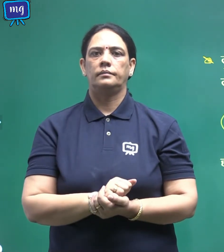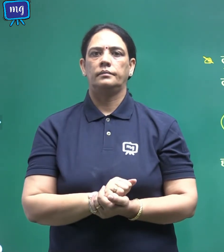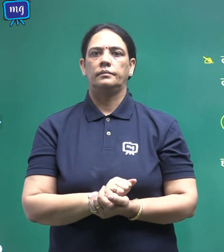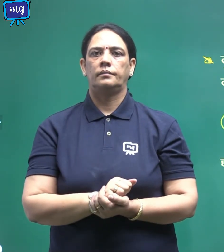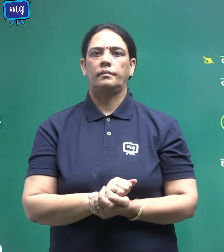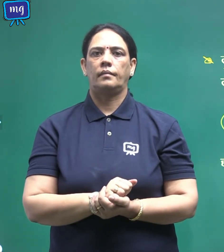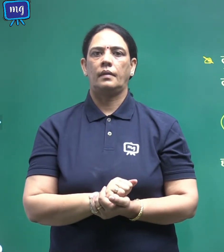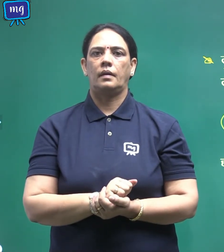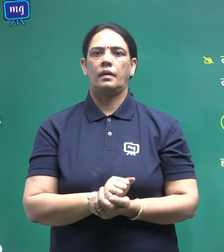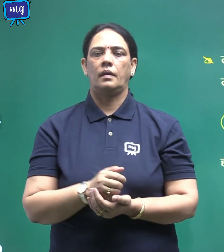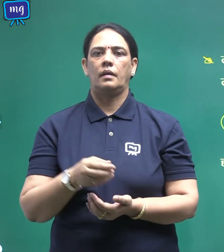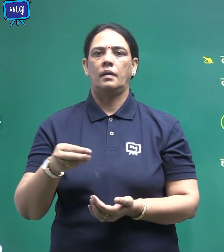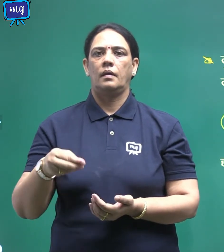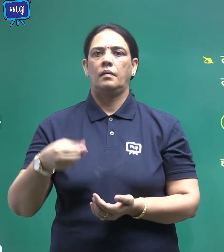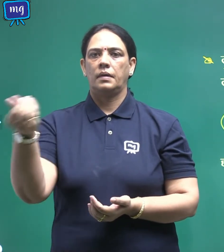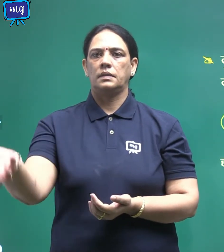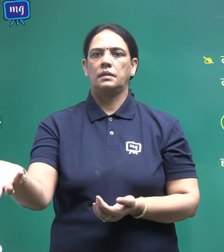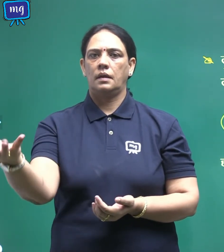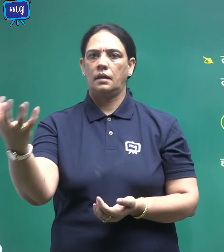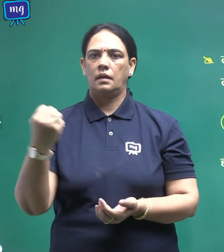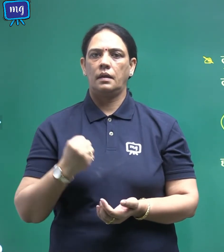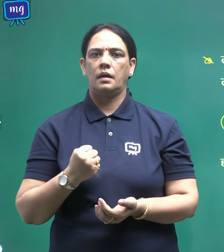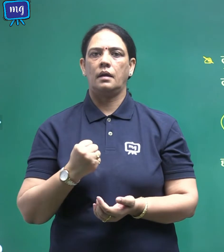क्रय मूल्य